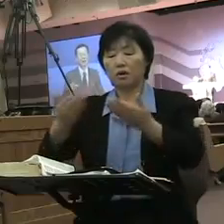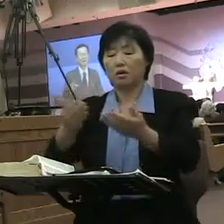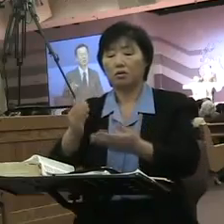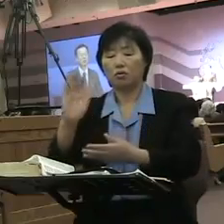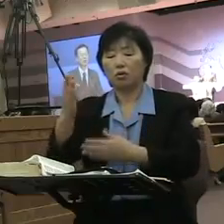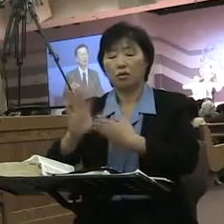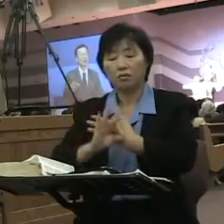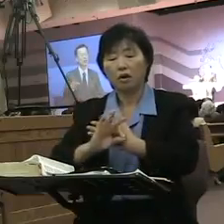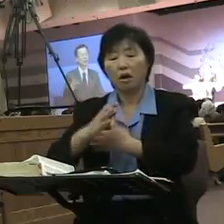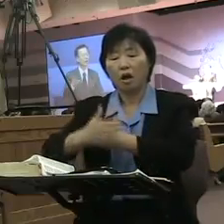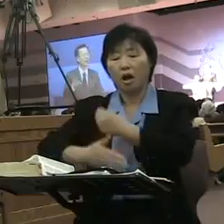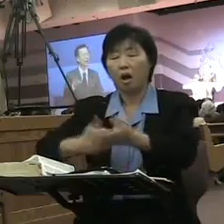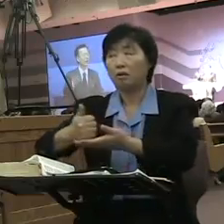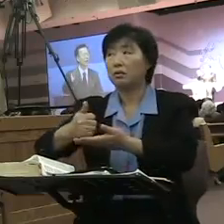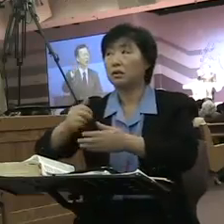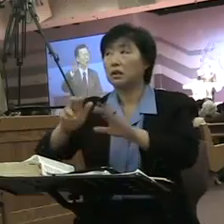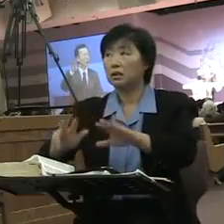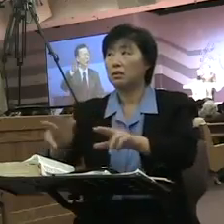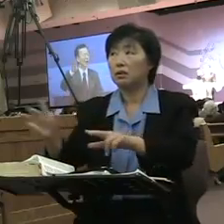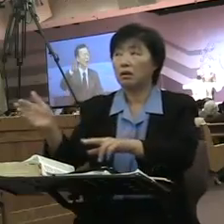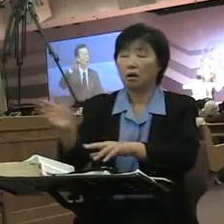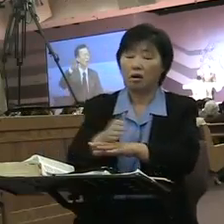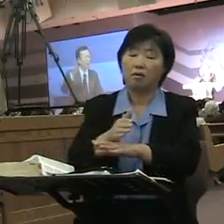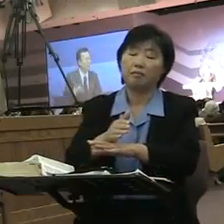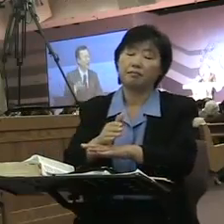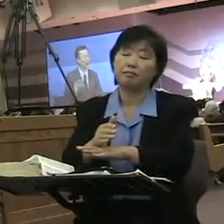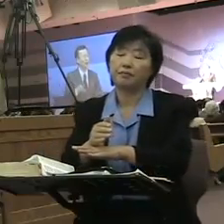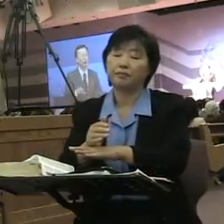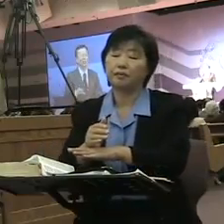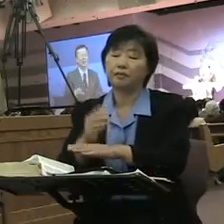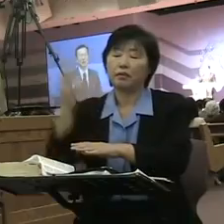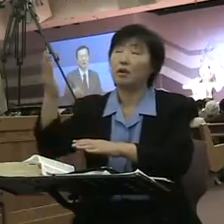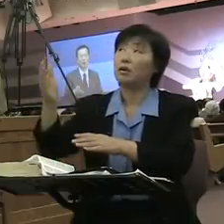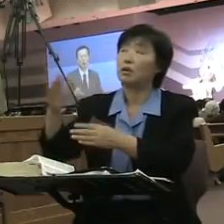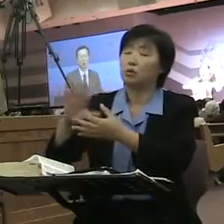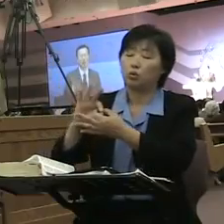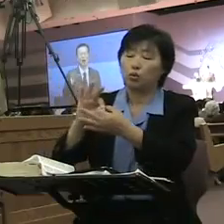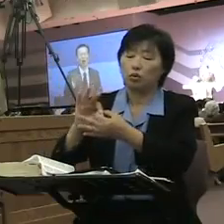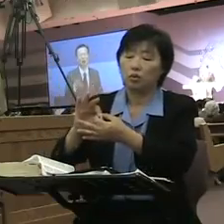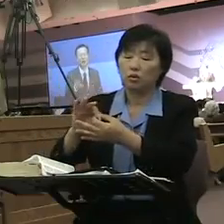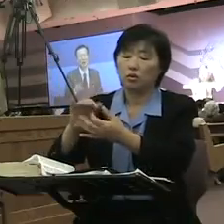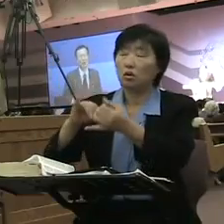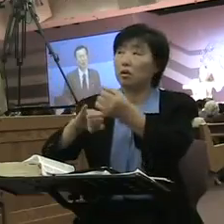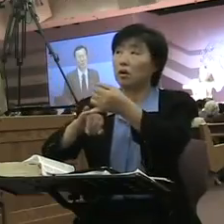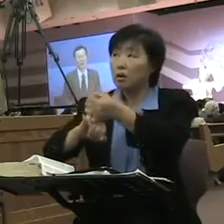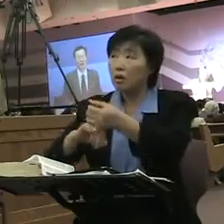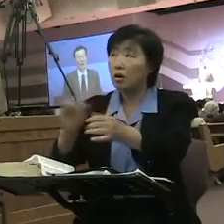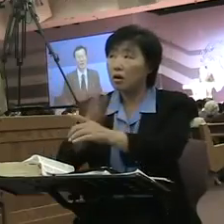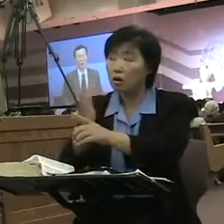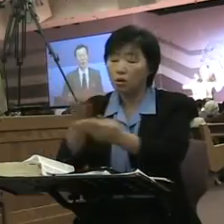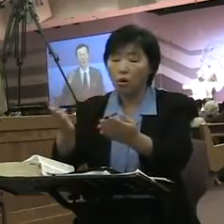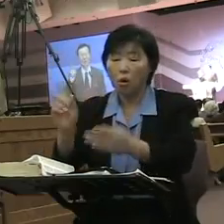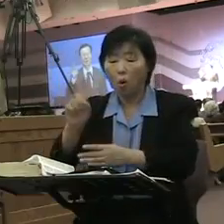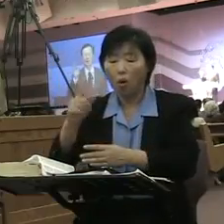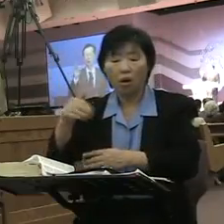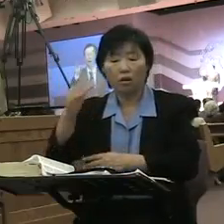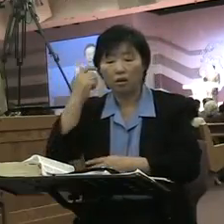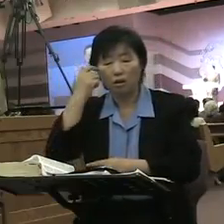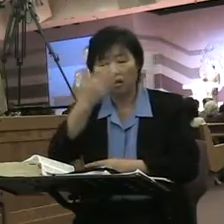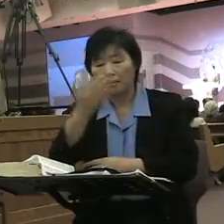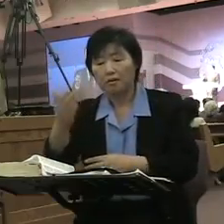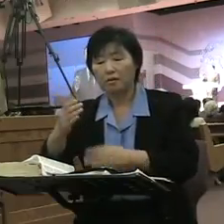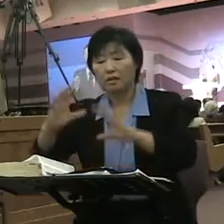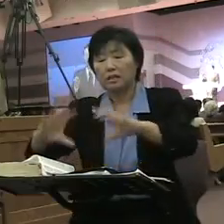되면 하나님께서 지금까지 우리에게 저를 통하여서 베풀어 주시고자 하는 약속이 어디 가는 것입니까? 우리의